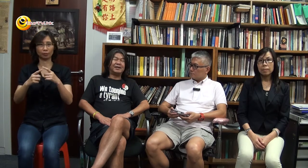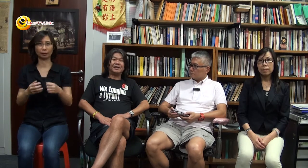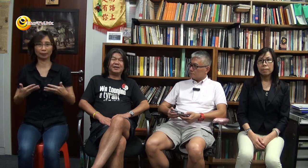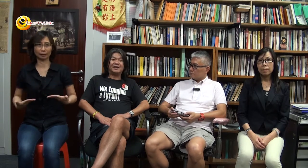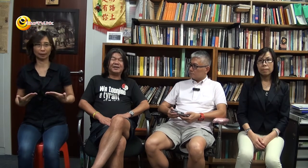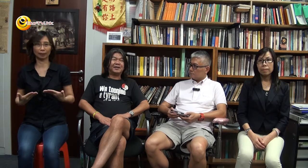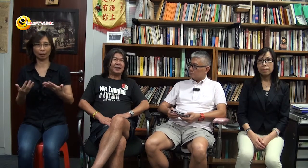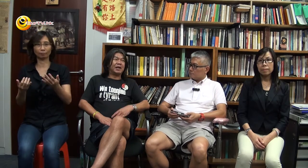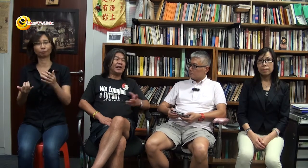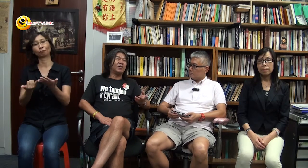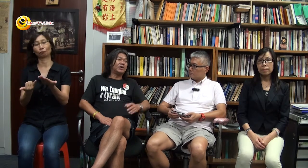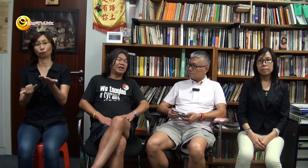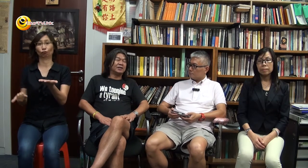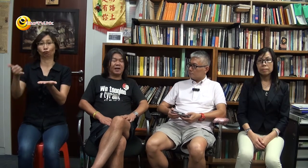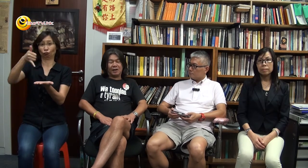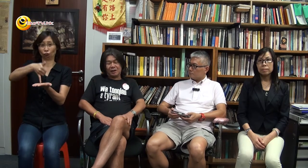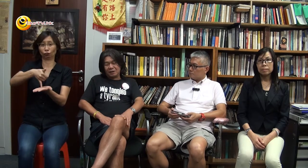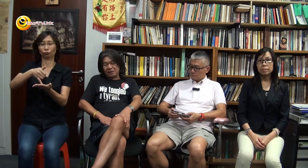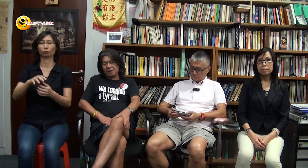係嘛？咁其他個